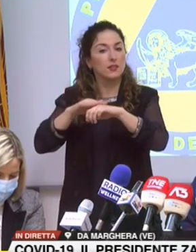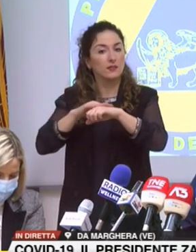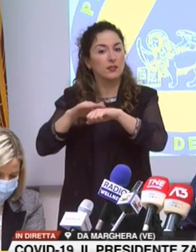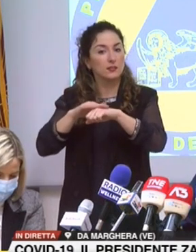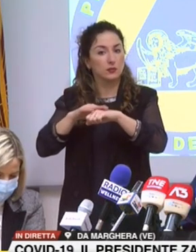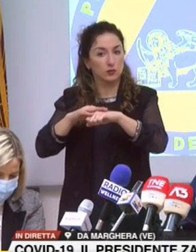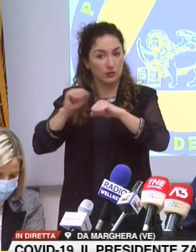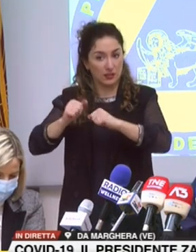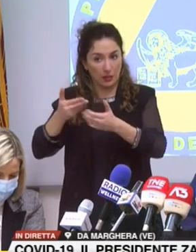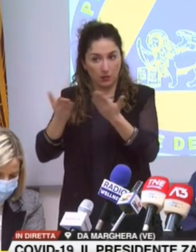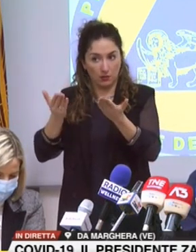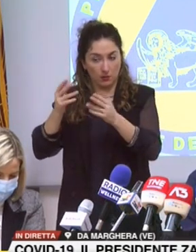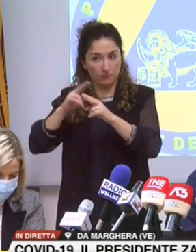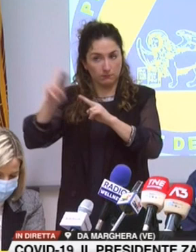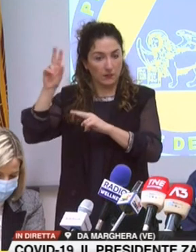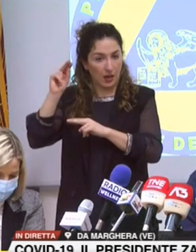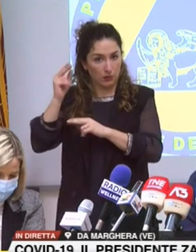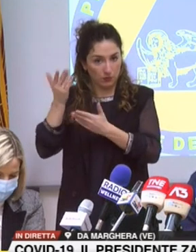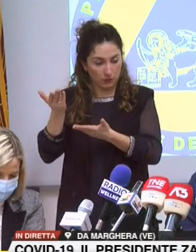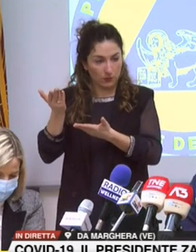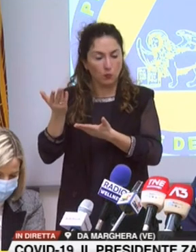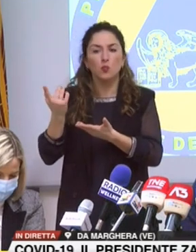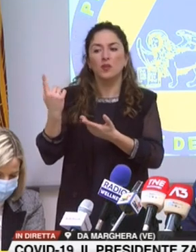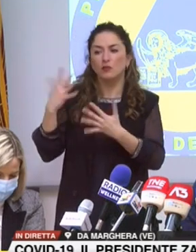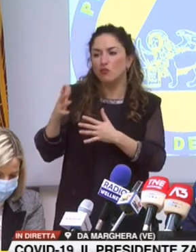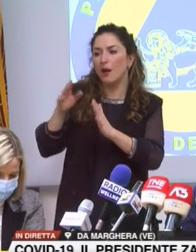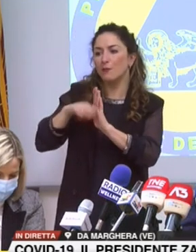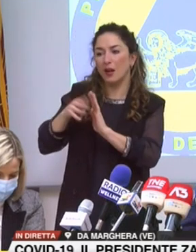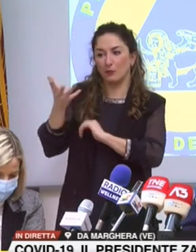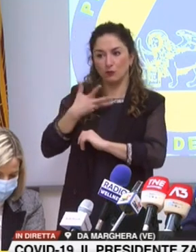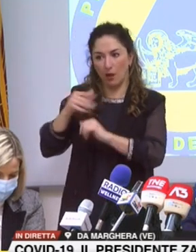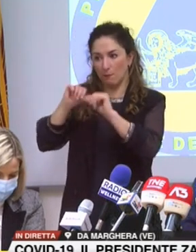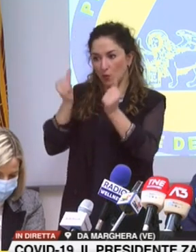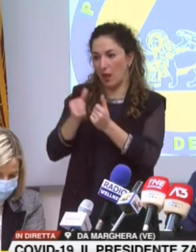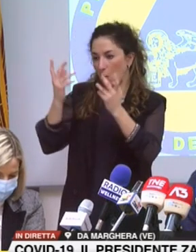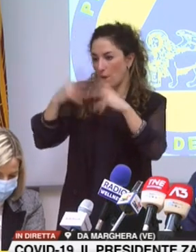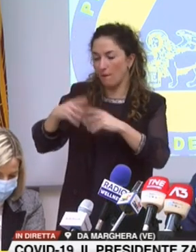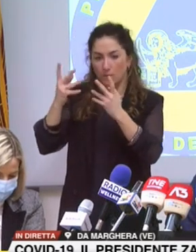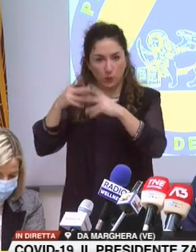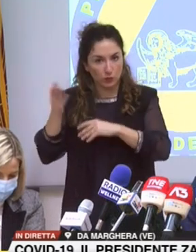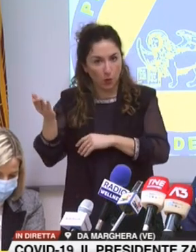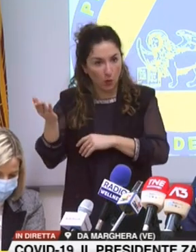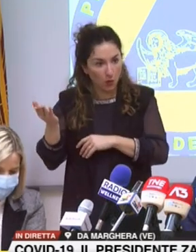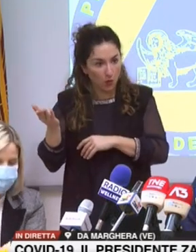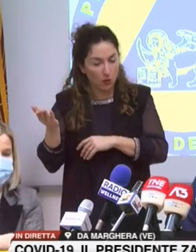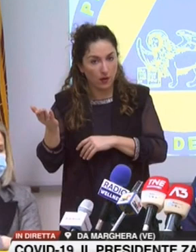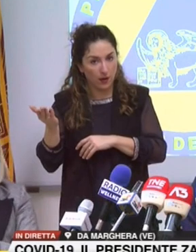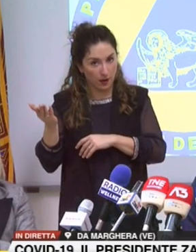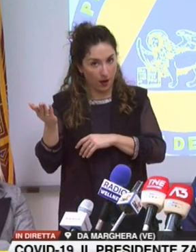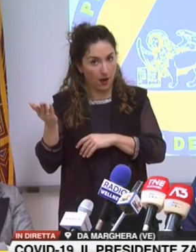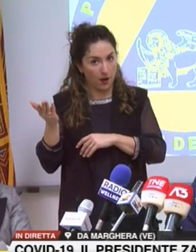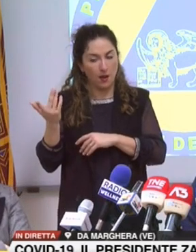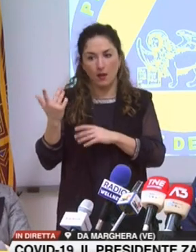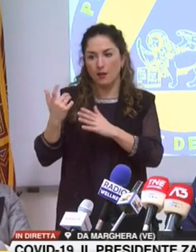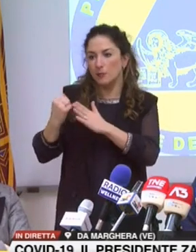Per questo la scelta è stata fatta, per garantire una continuità con quello che era un modello organizzativo che gestisce e che supporta la campagna di